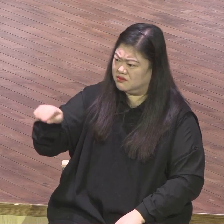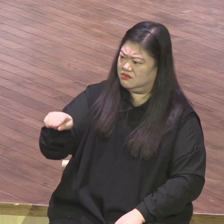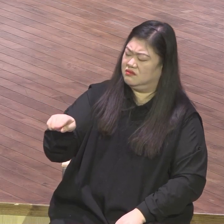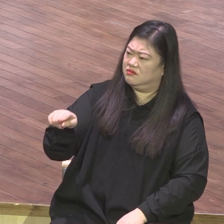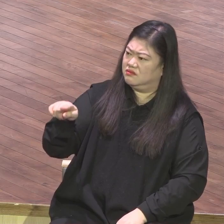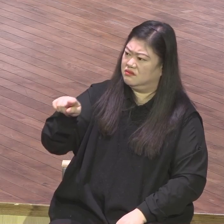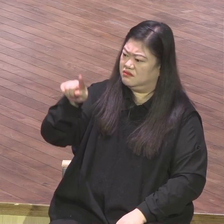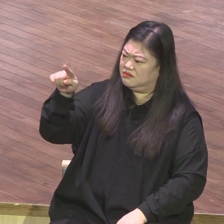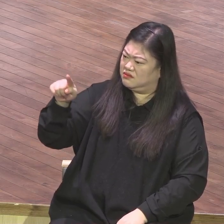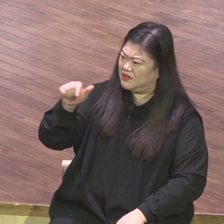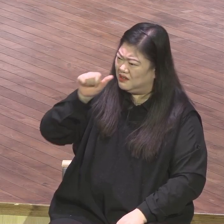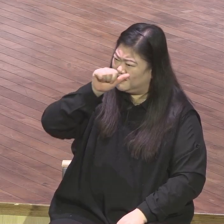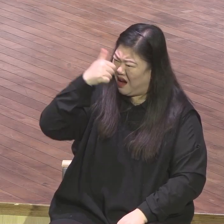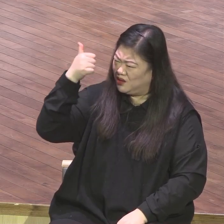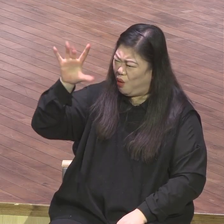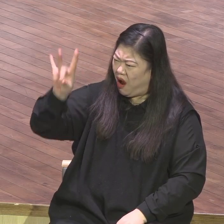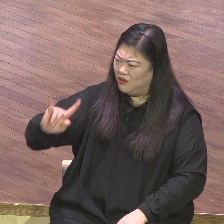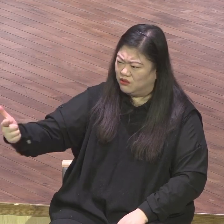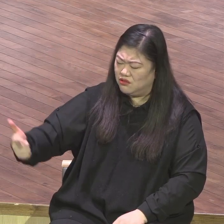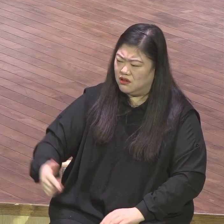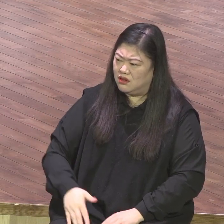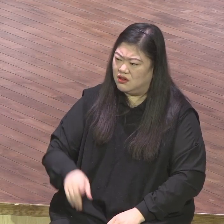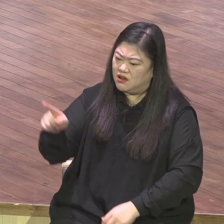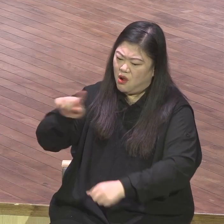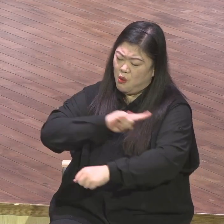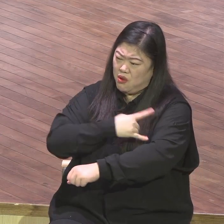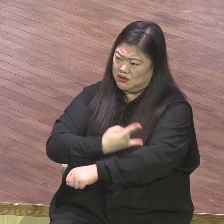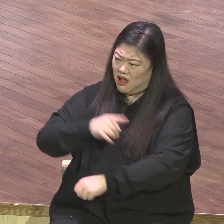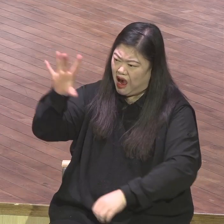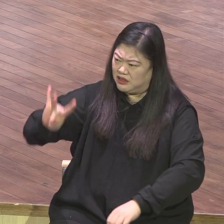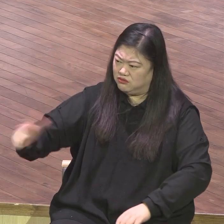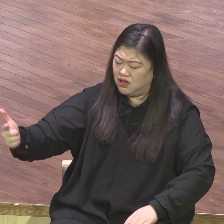나 저 사람이다 권사하면 안 돼. 이 사람 안수하면 안 돼.